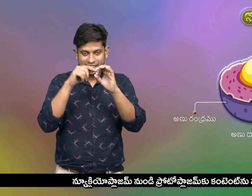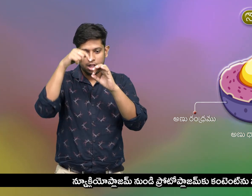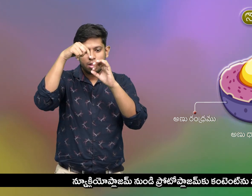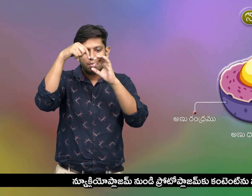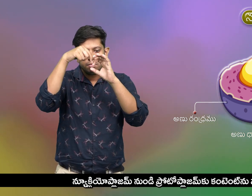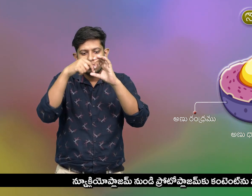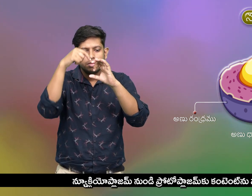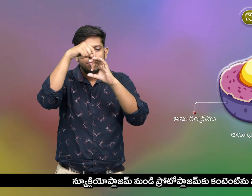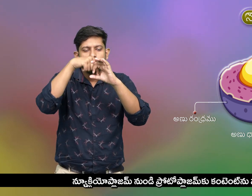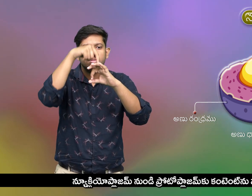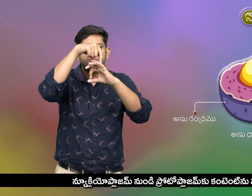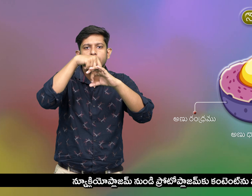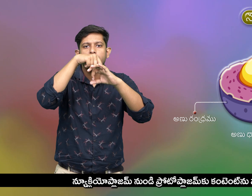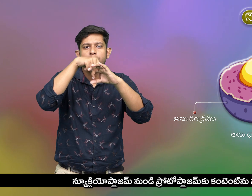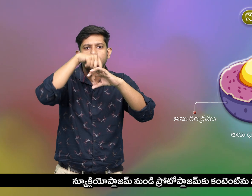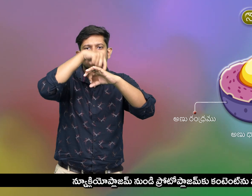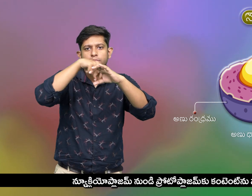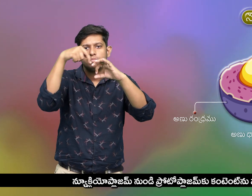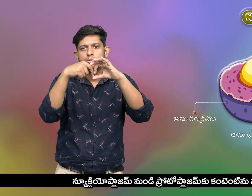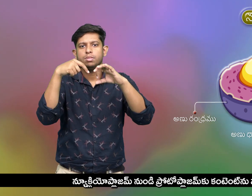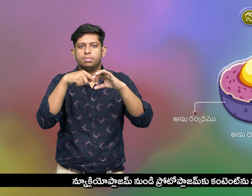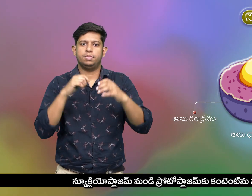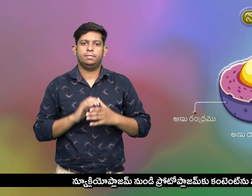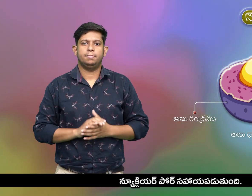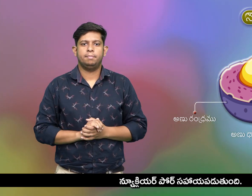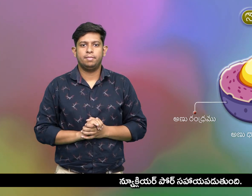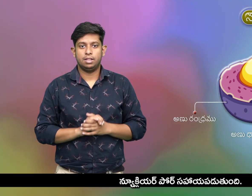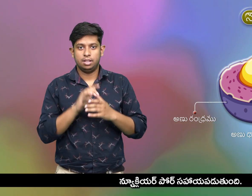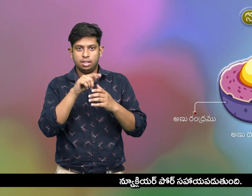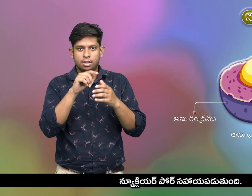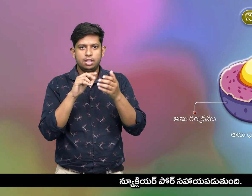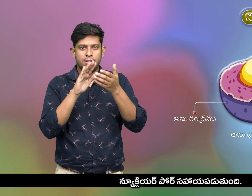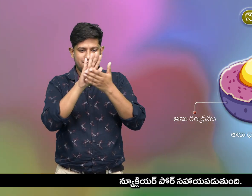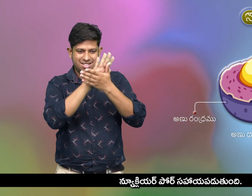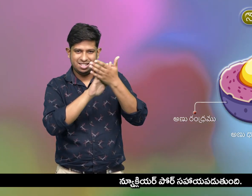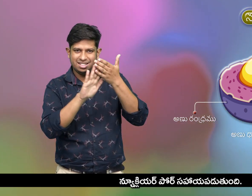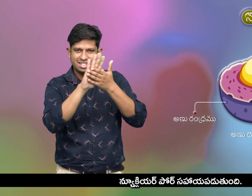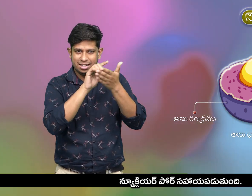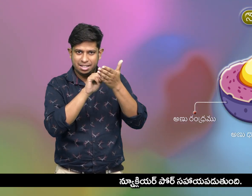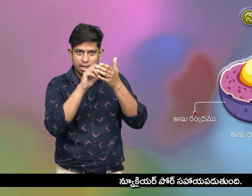న్యూక్లియోప్లాజం నుండి ప్రోటోప్లాజంకు కంటెంట్ను పంపడంలో న్యూక్లియర్ పోర్ సహాయపడుతుంది.